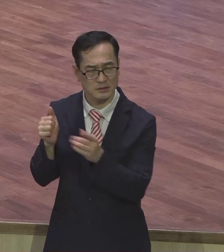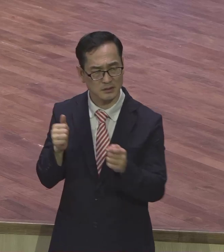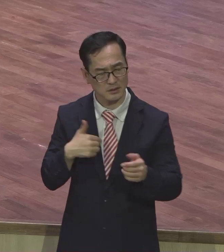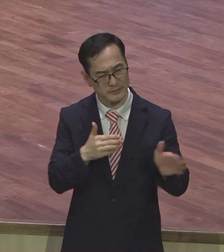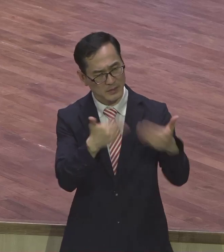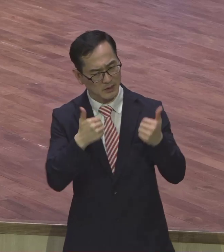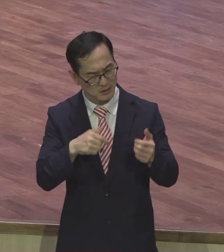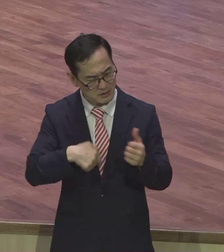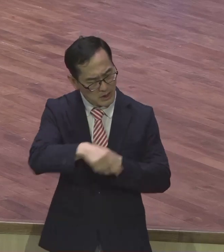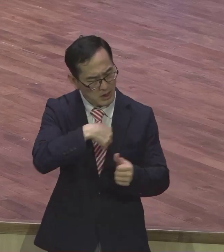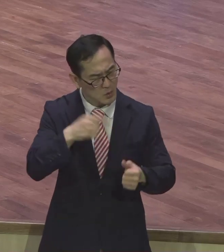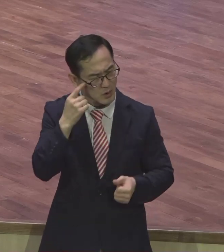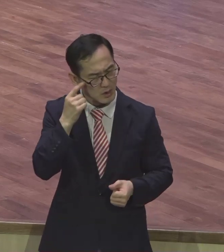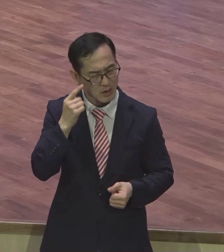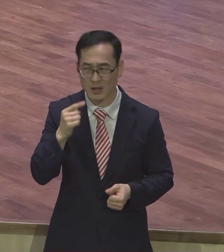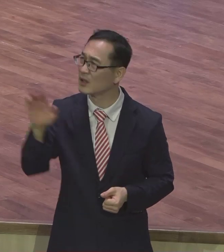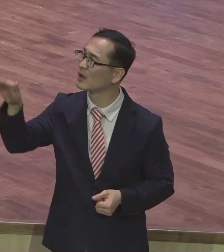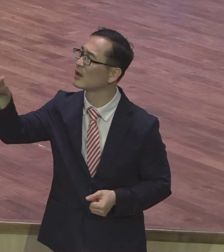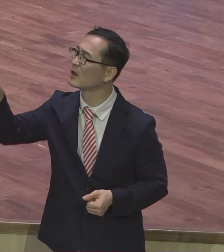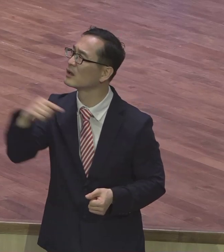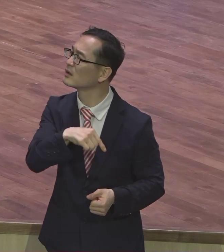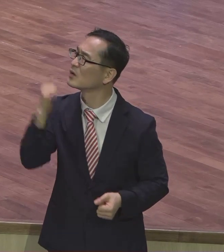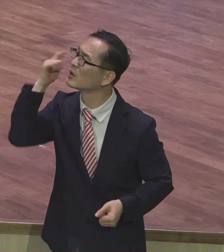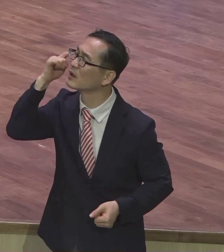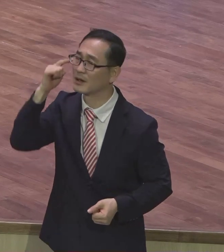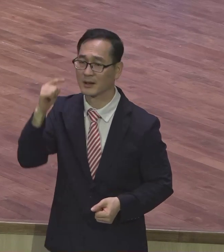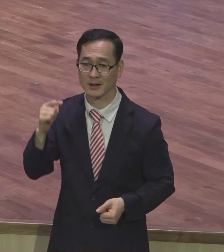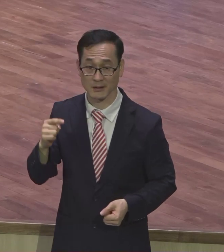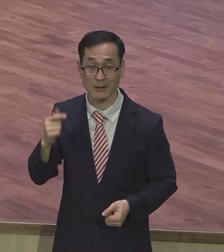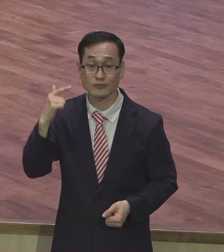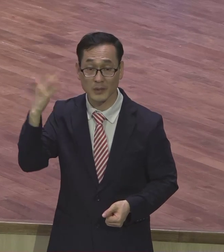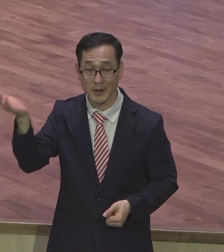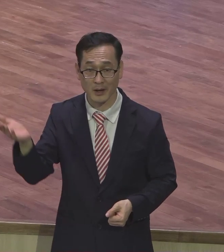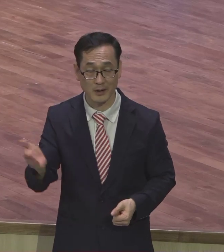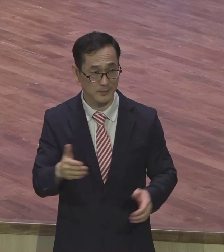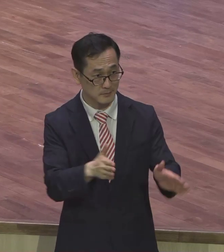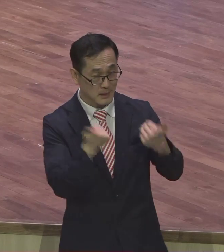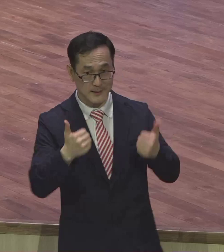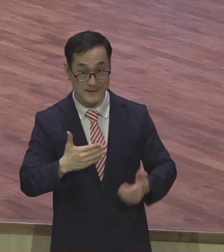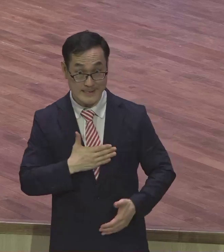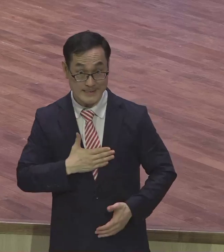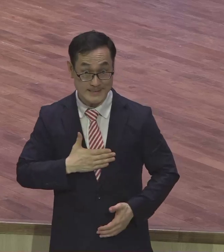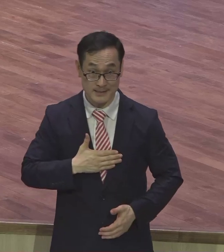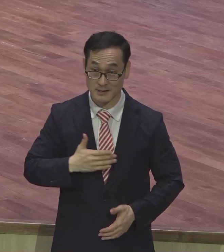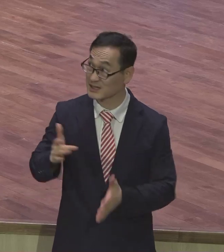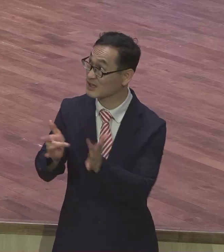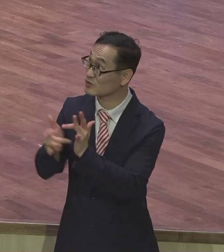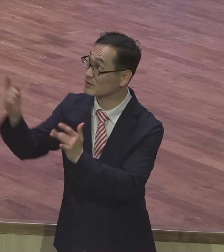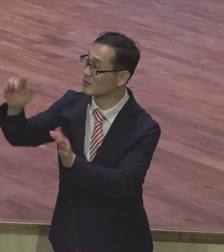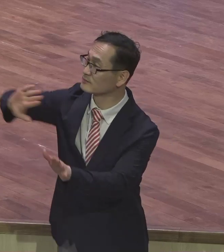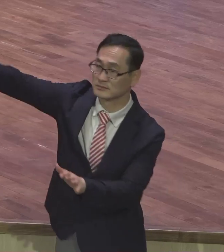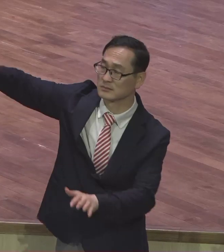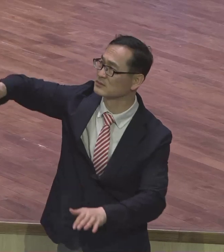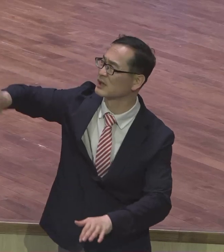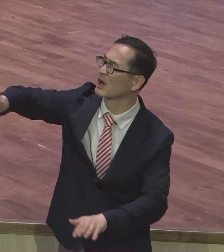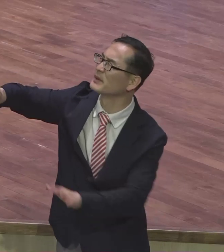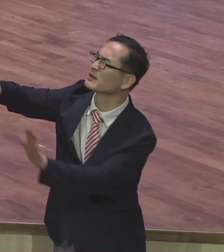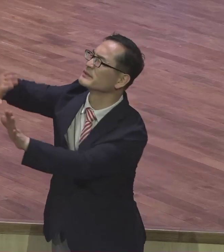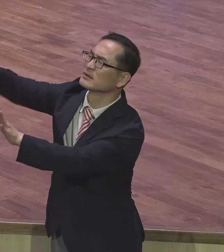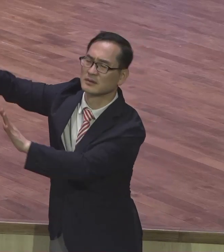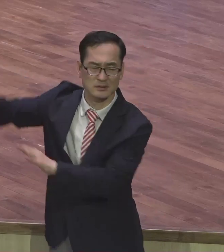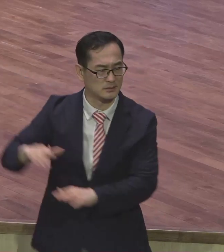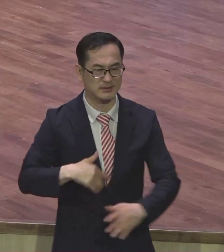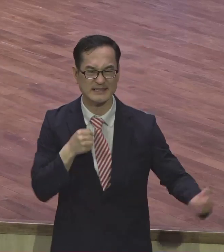아무것도 없는 거예요 그렇게 살아요 한국의 세계교회 불신자는 말 것도 없고 제가 지난주 세계램더 드리드